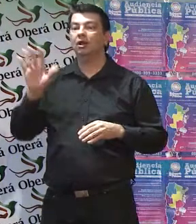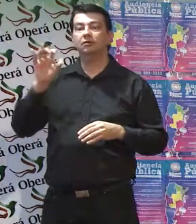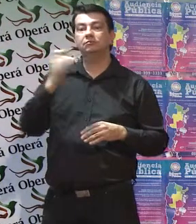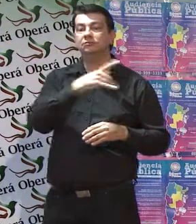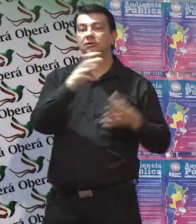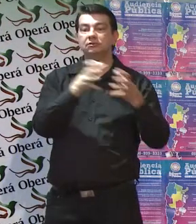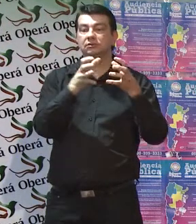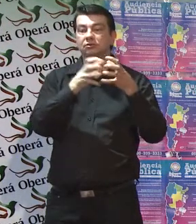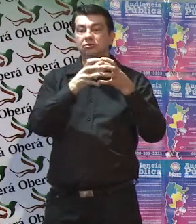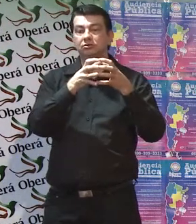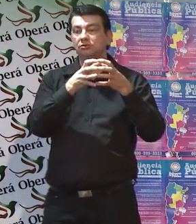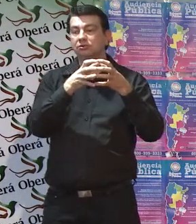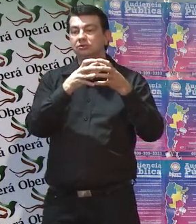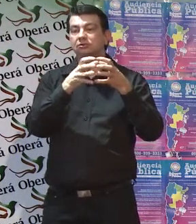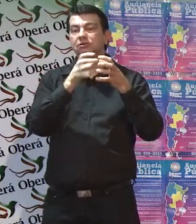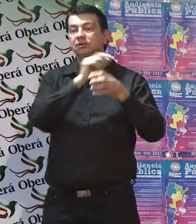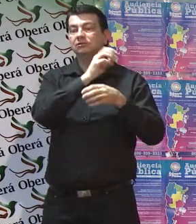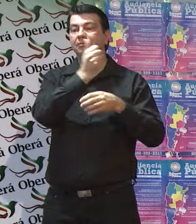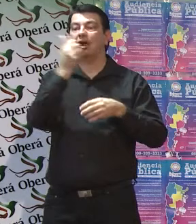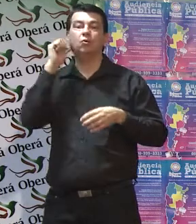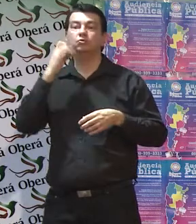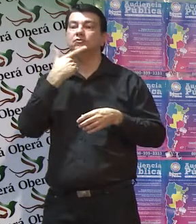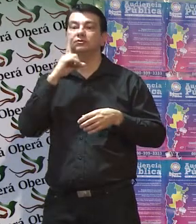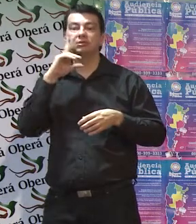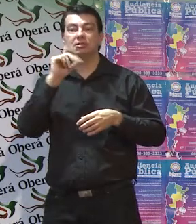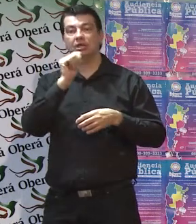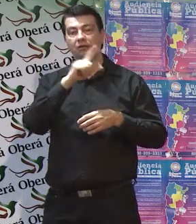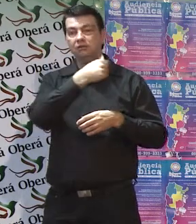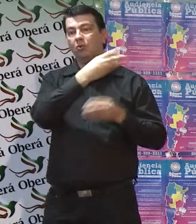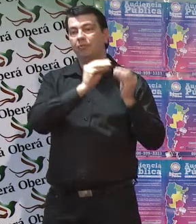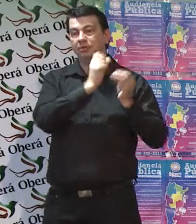Nosotros somos el Centro Polivalente de Artes. Mi nombre es Agustina Mercado y ella es Belén Techeira.